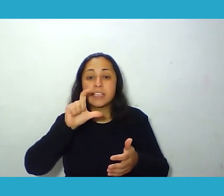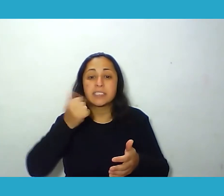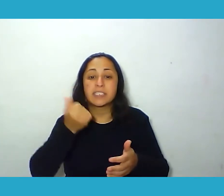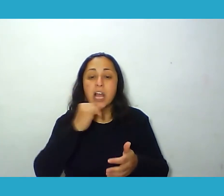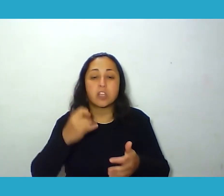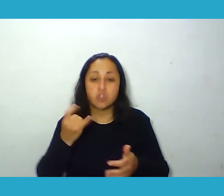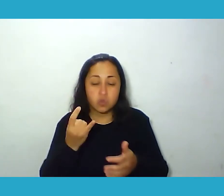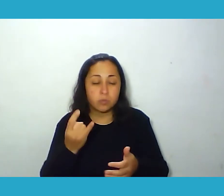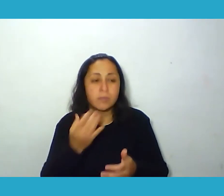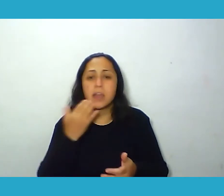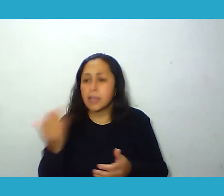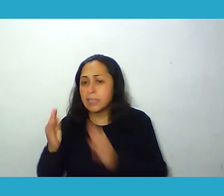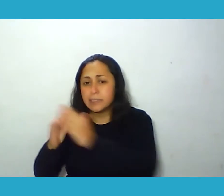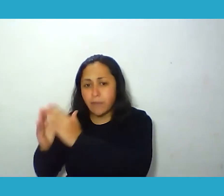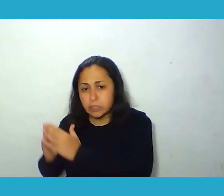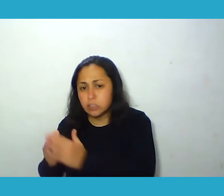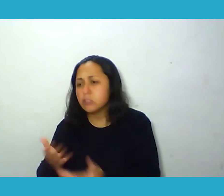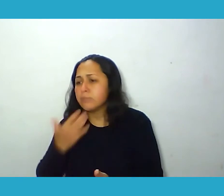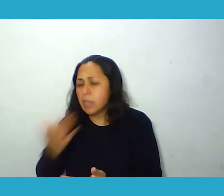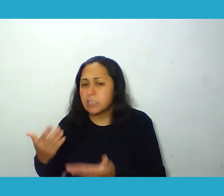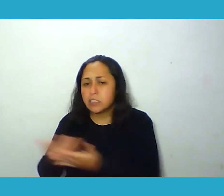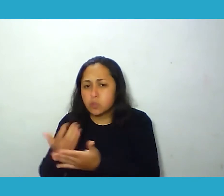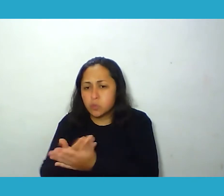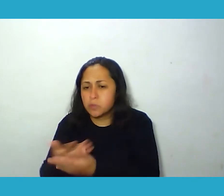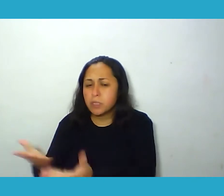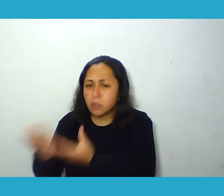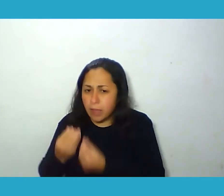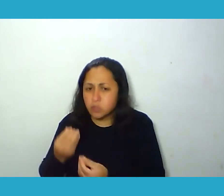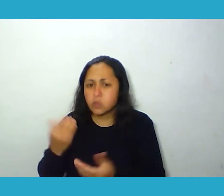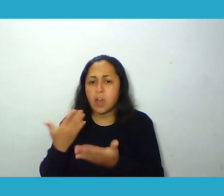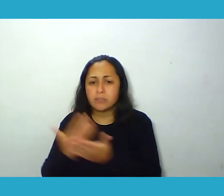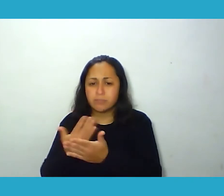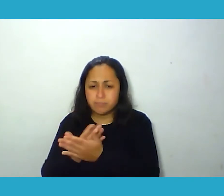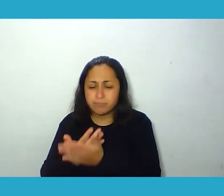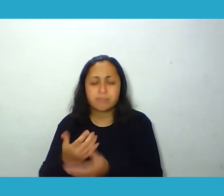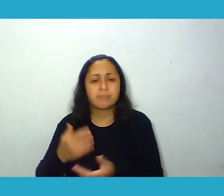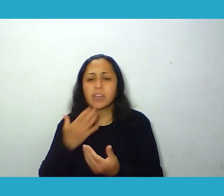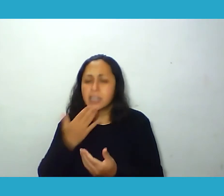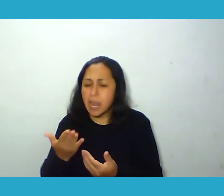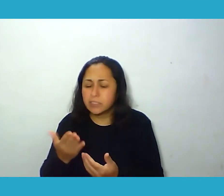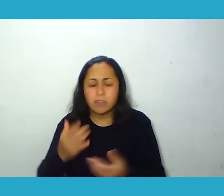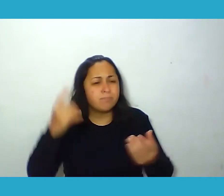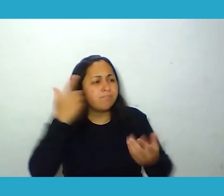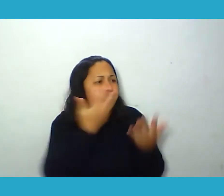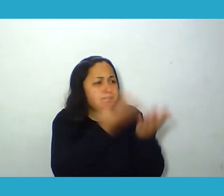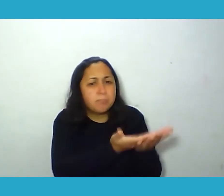los vecinos y vecinas quienes sufren y se les ve afectadas sus vidas. Llama a la reflexión desde el sentido